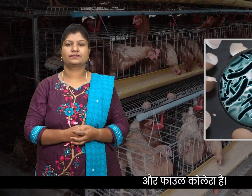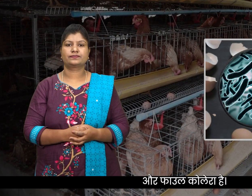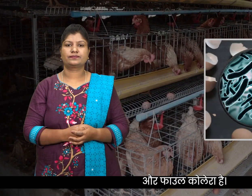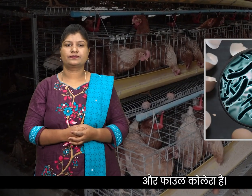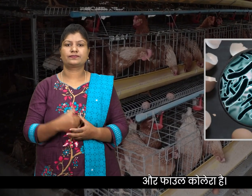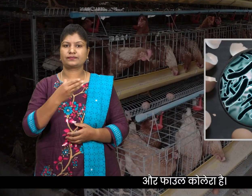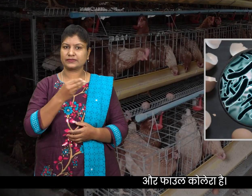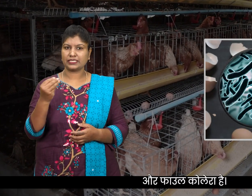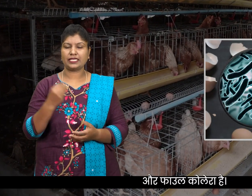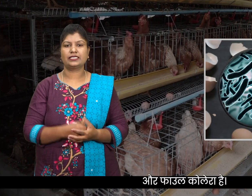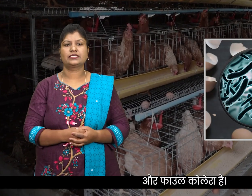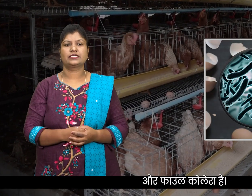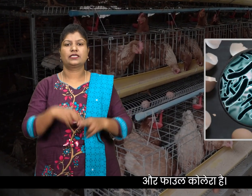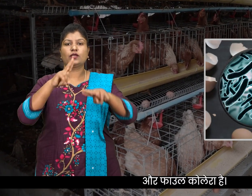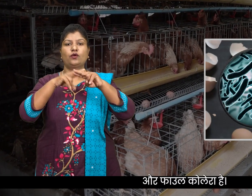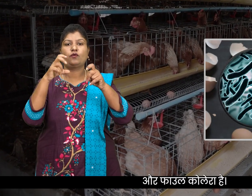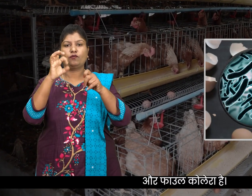और फाइल खलेरा है।